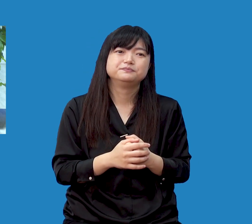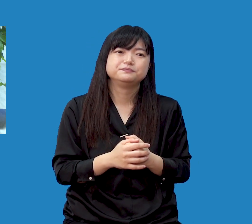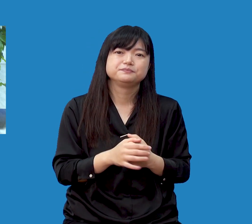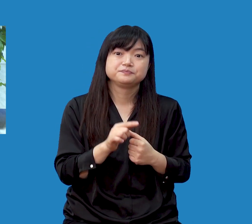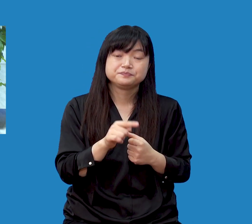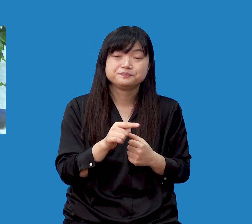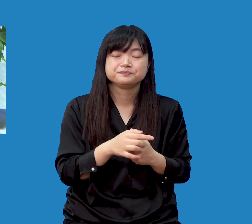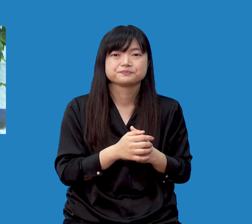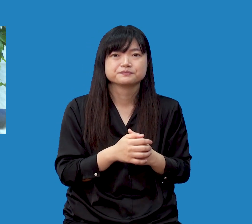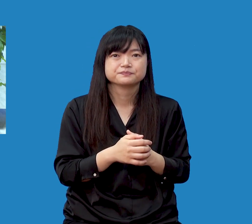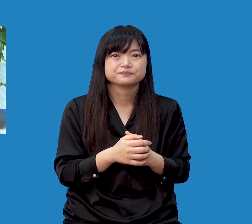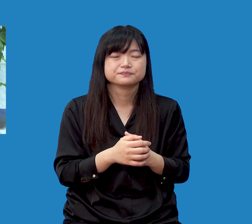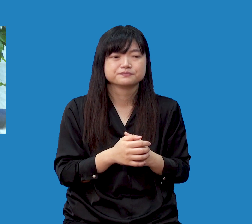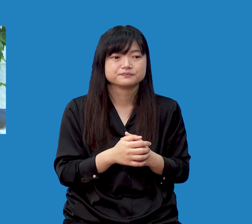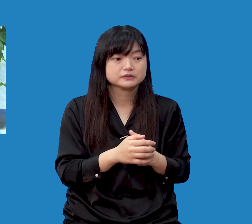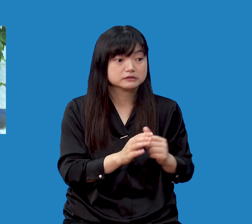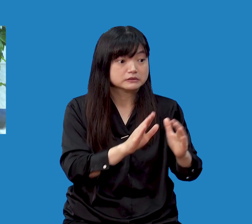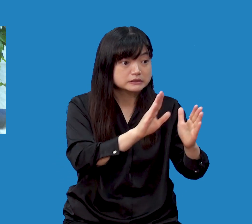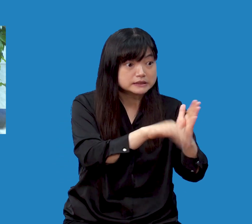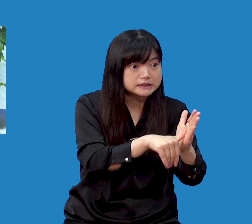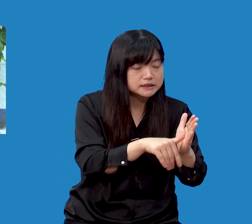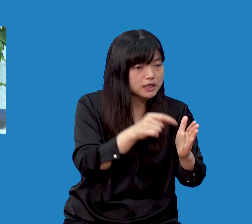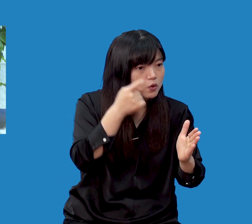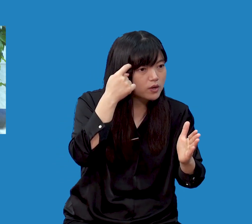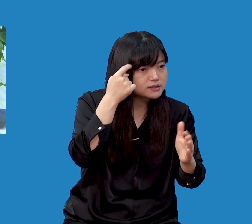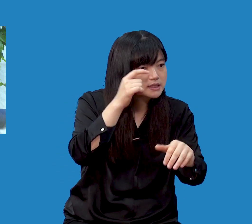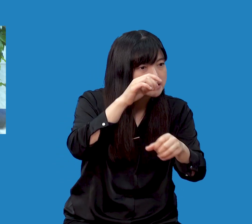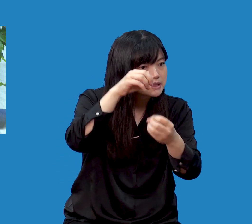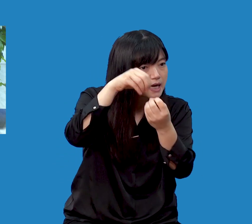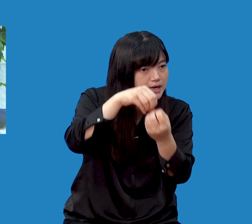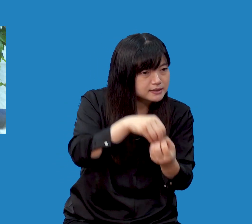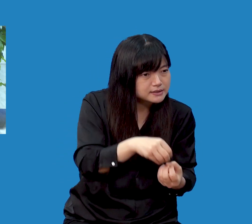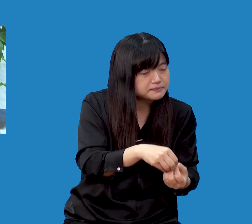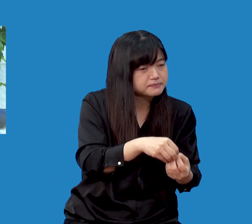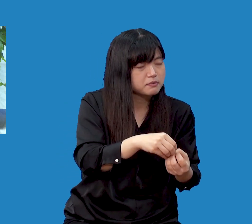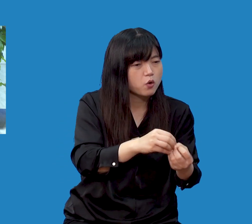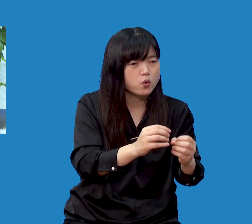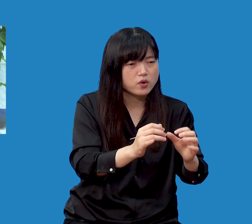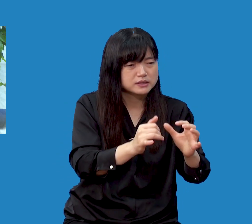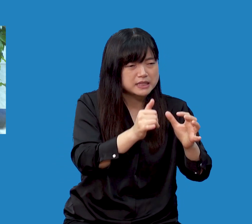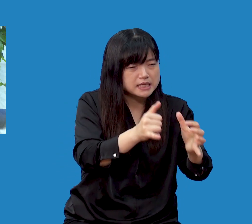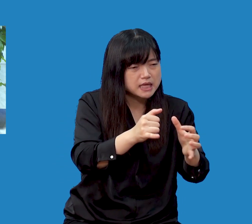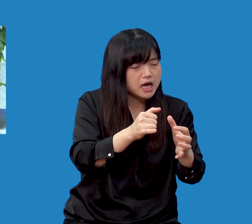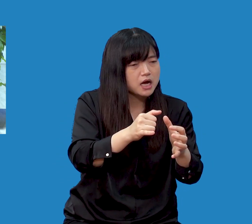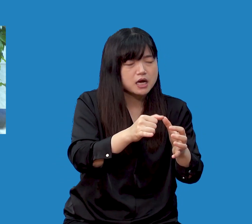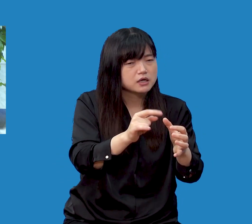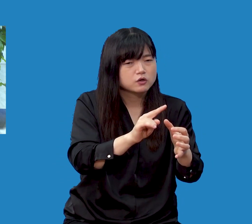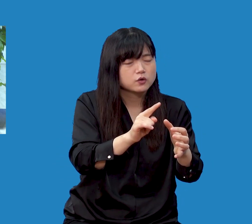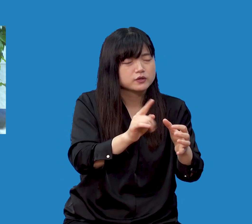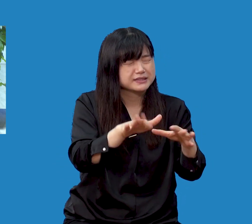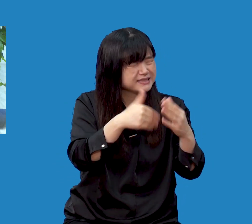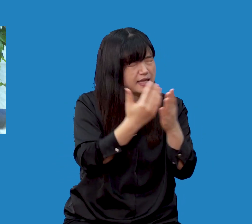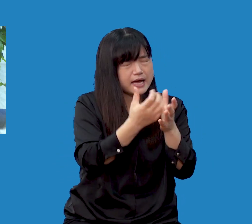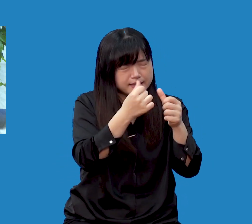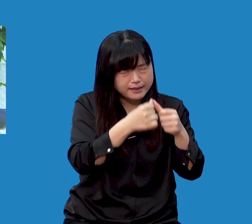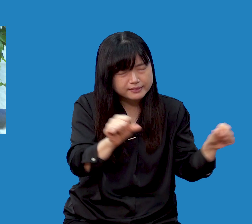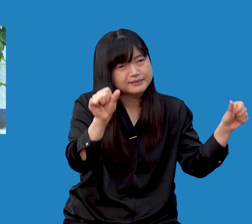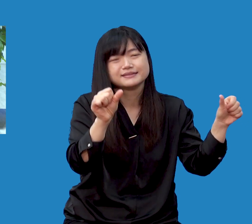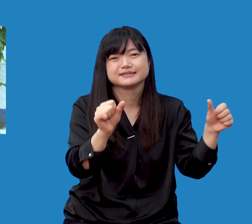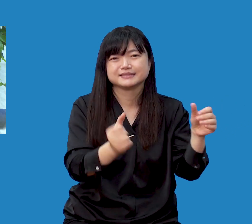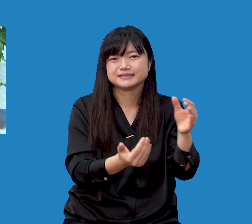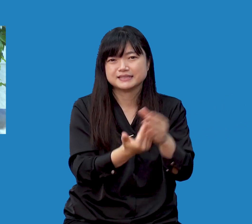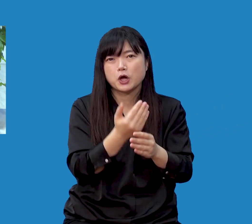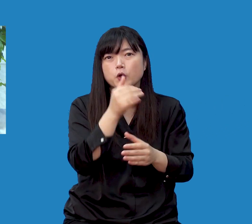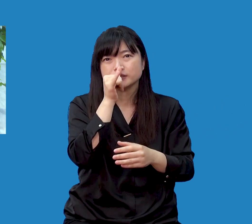거기에는 시대의 정신과 관습과 시대의 가치를 돌파하고 깨뜨리는 그런